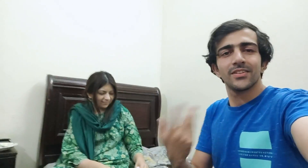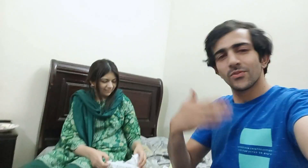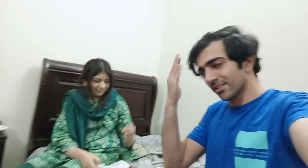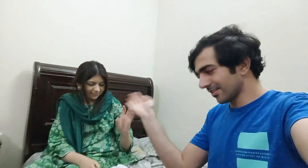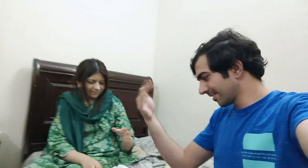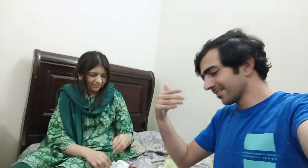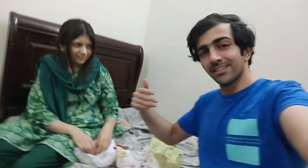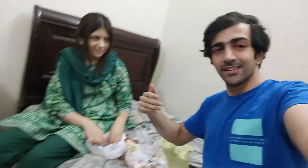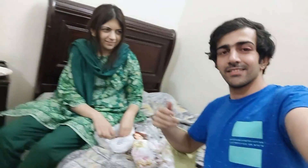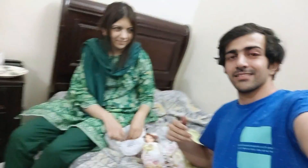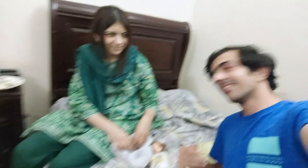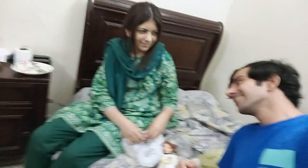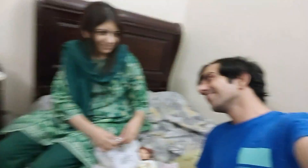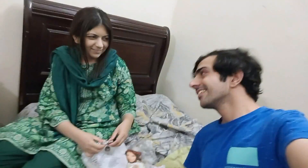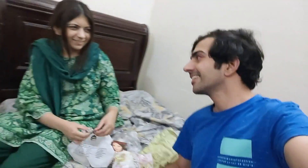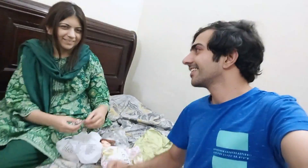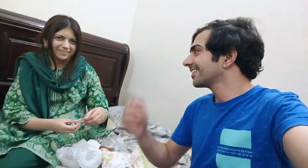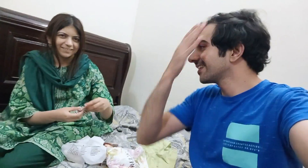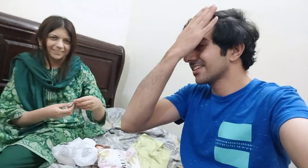दोबारा, मैंने सोना है, उठो या यहाँ से।